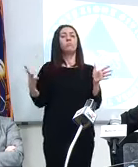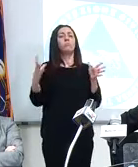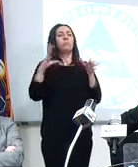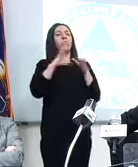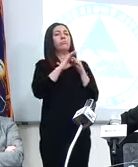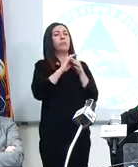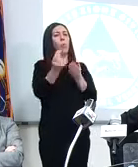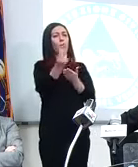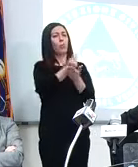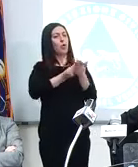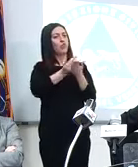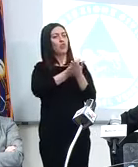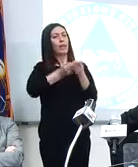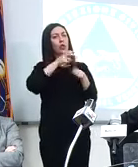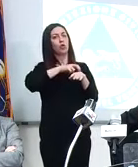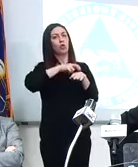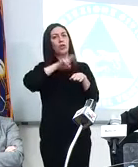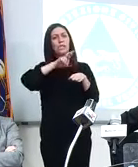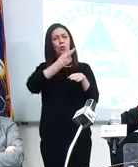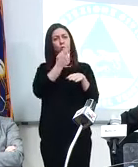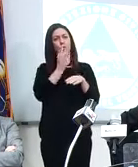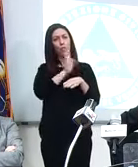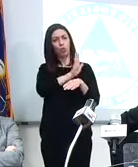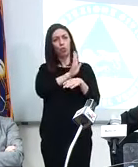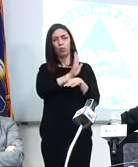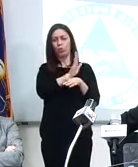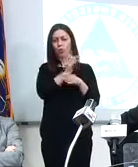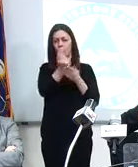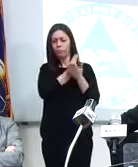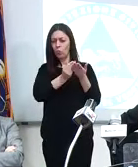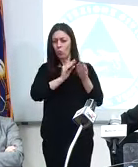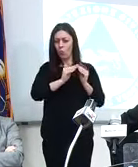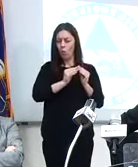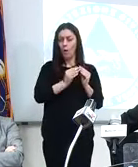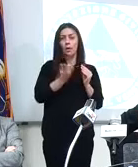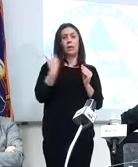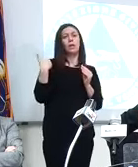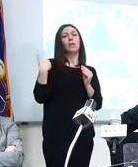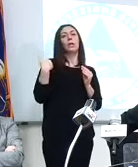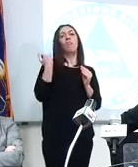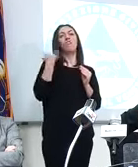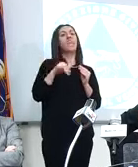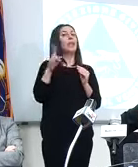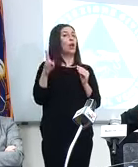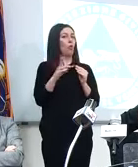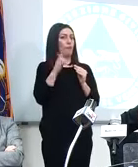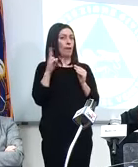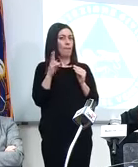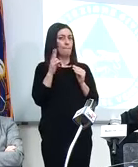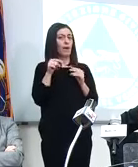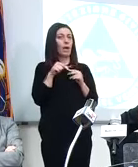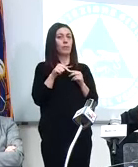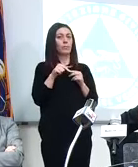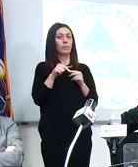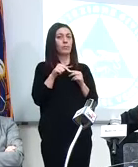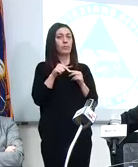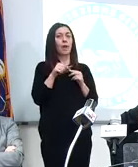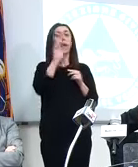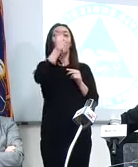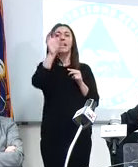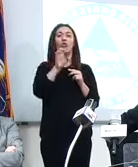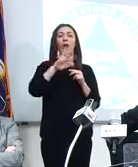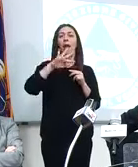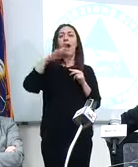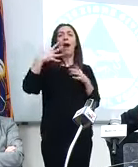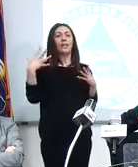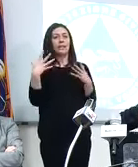Russo di fine novembre, forse ci ha lavorato anche prima, e che è assieme ad altre regioni, in particolare la Toscana,